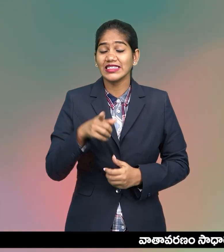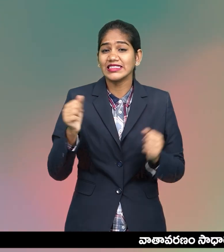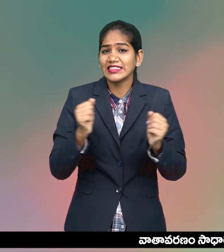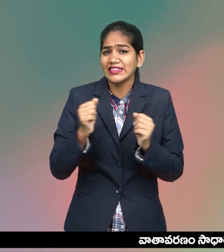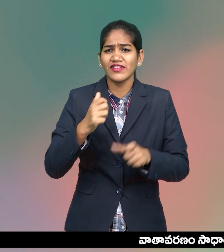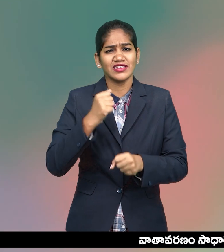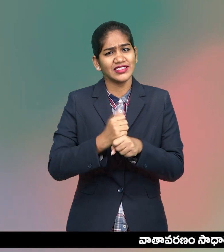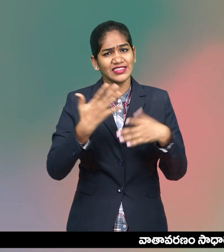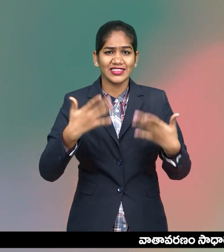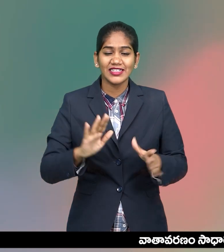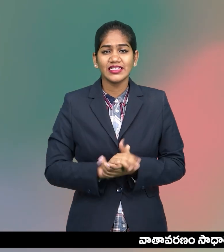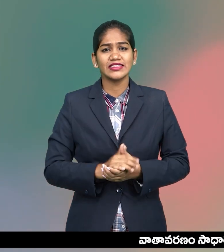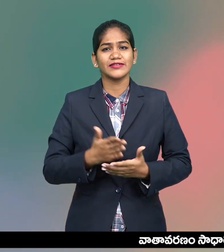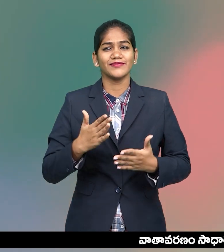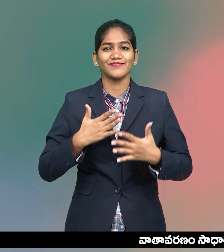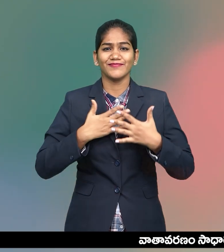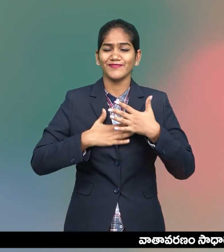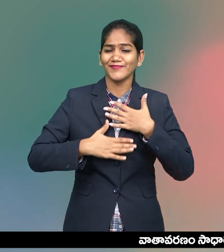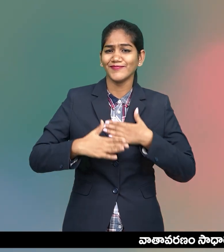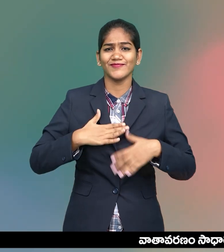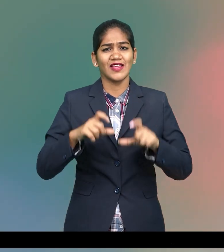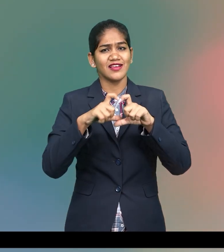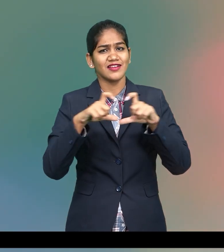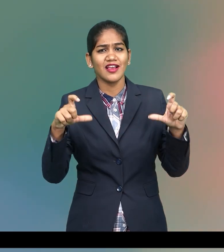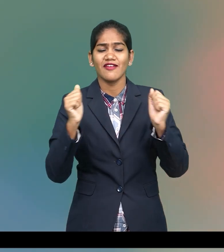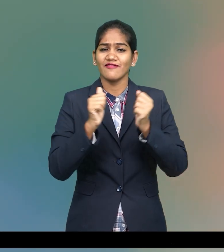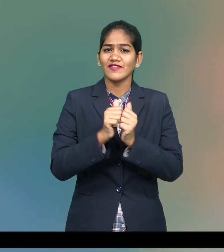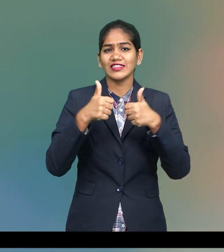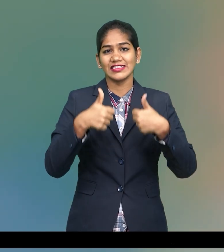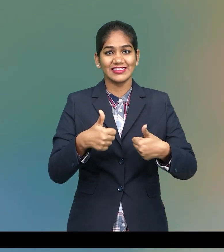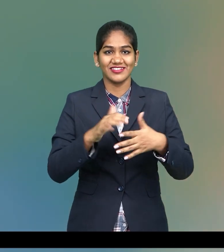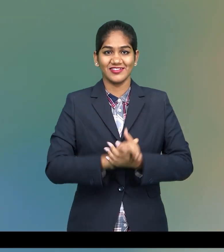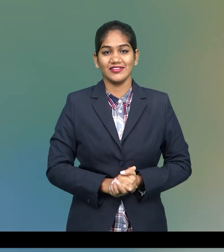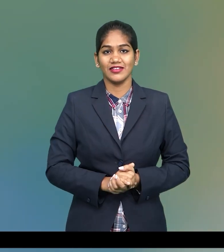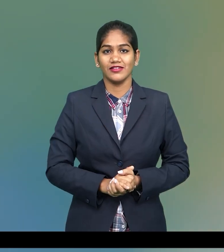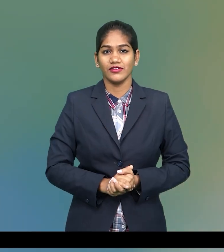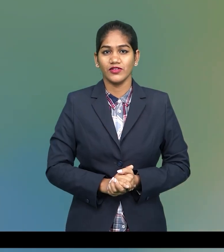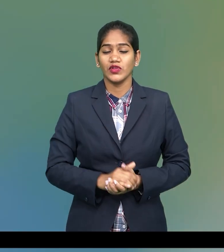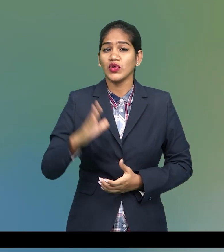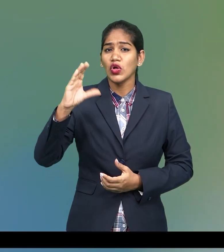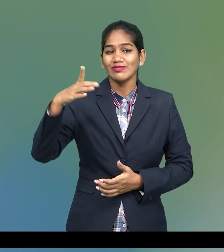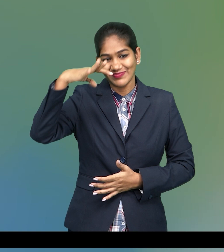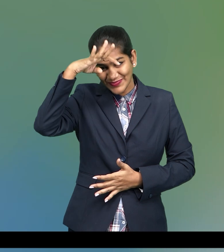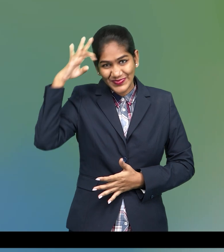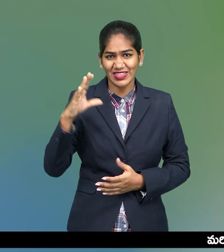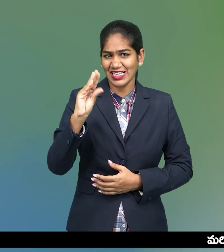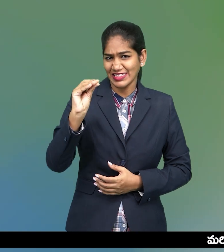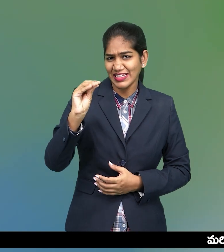వాతావరణం సాధారణంగా ఆహ్లాదకరంగా ఉంటుంది. స్పష్టంగా తక్కువ తేమ మరియు